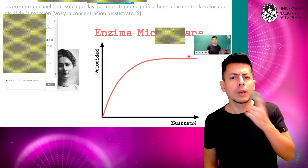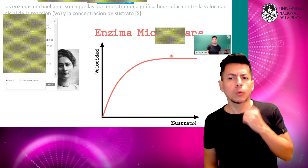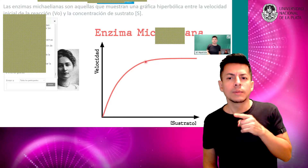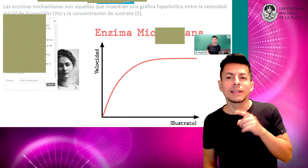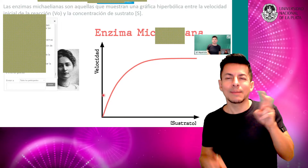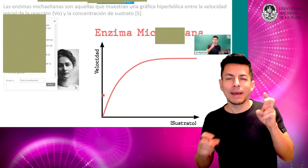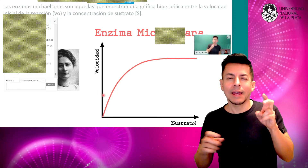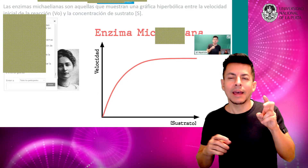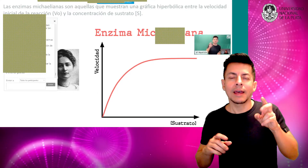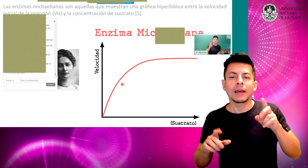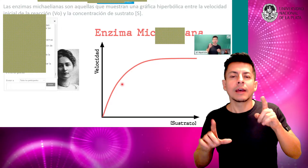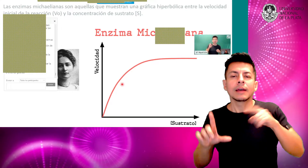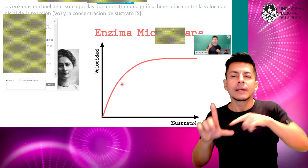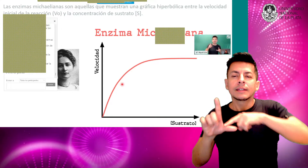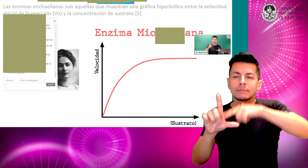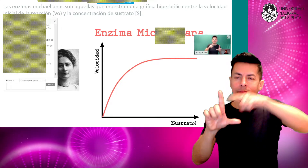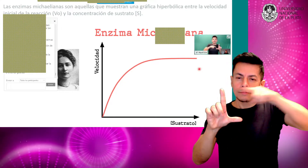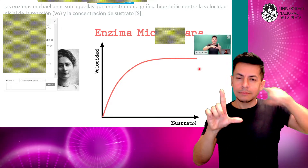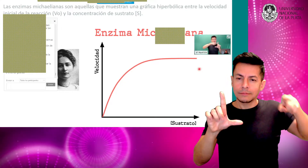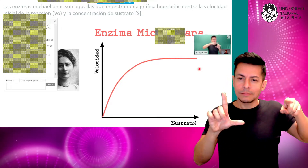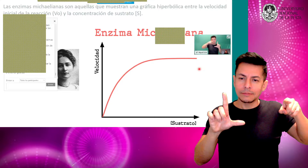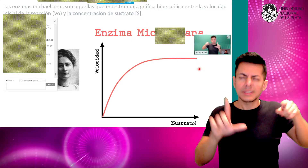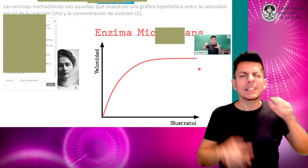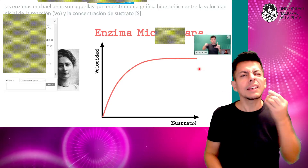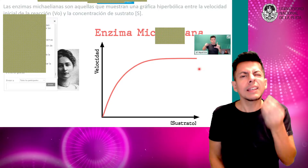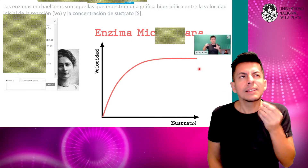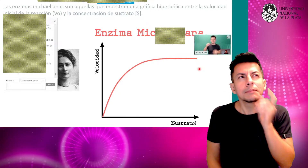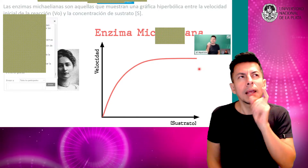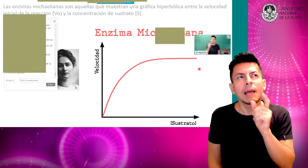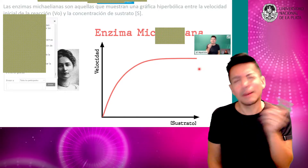Hipérbolas son este tipo de gráficas